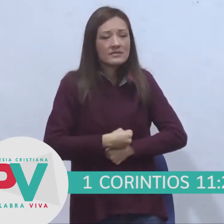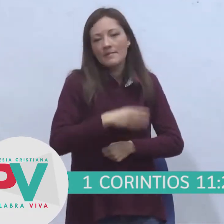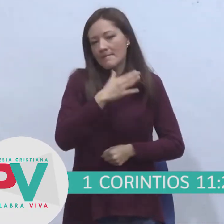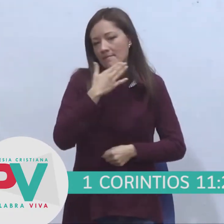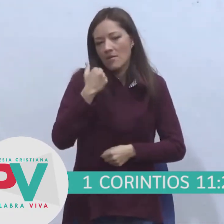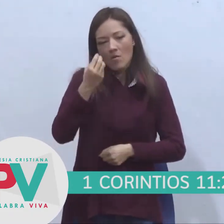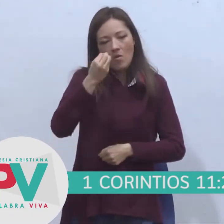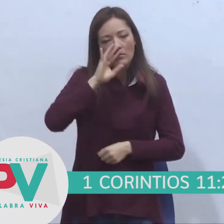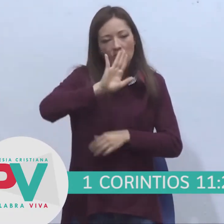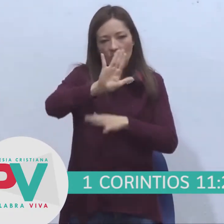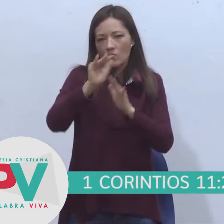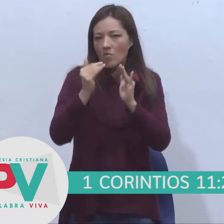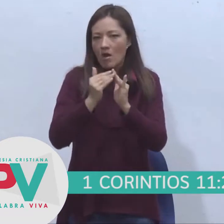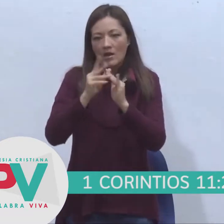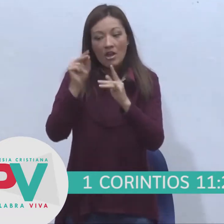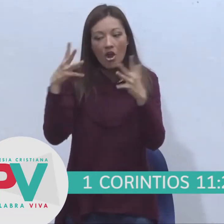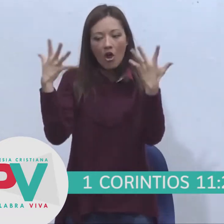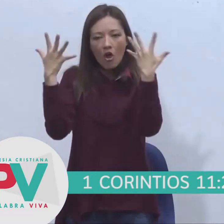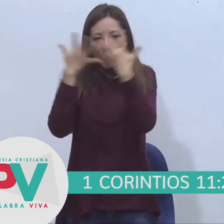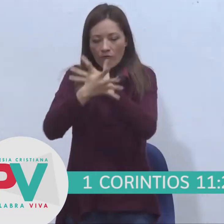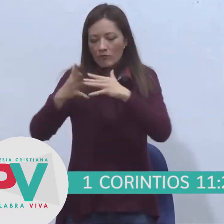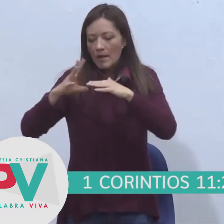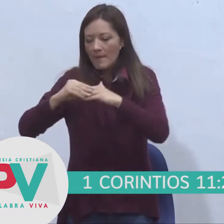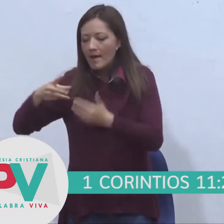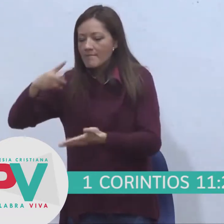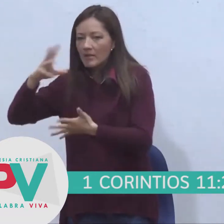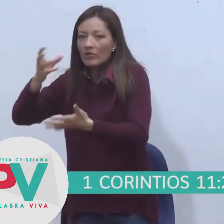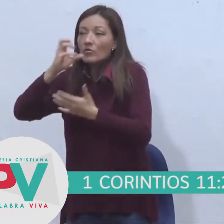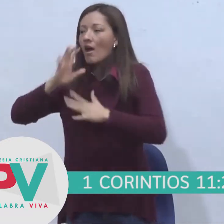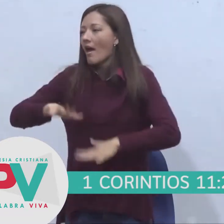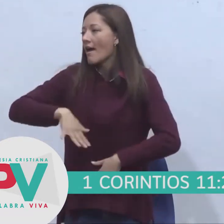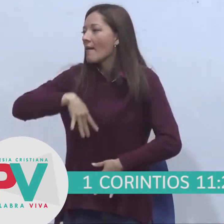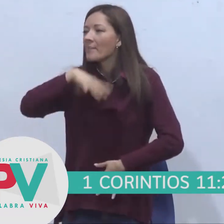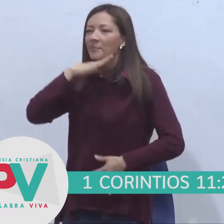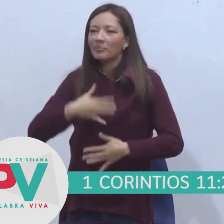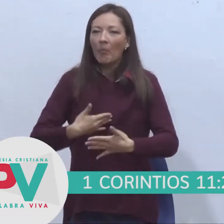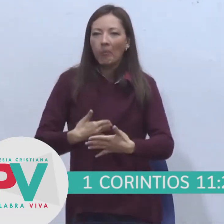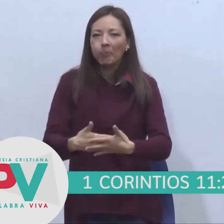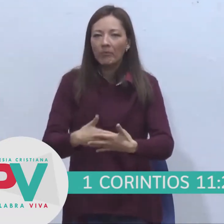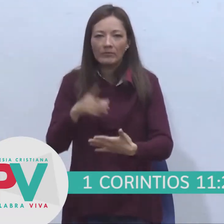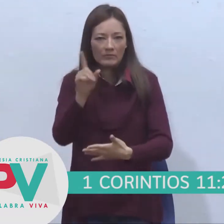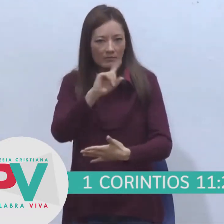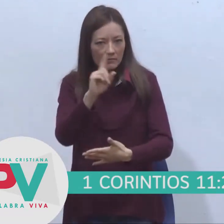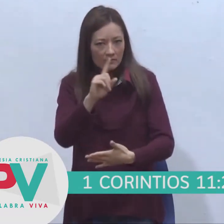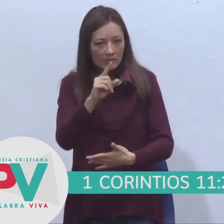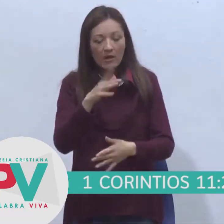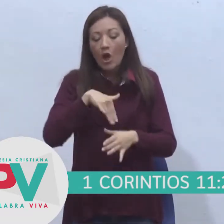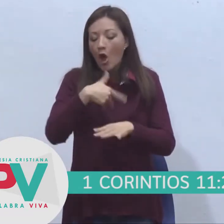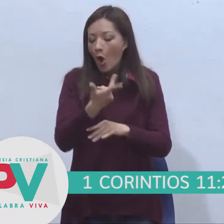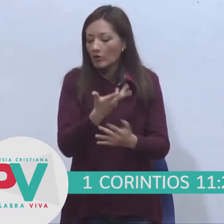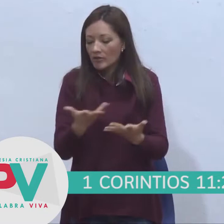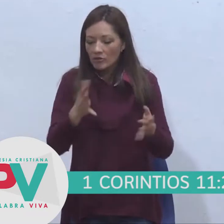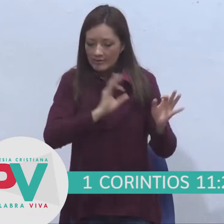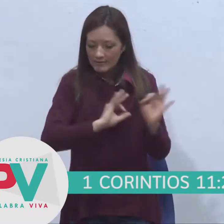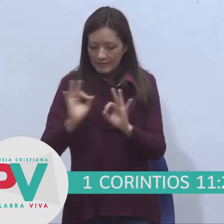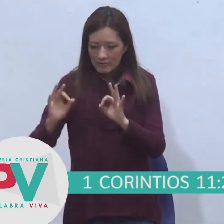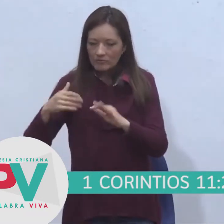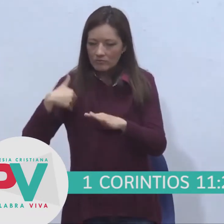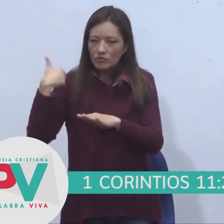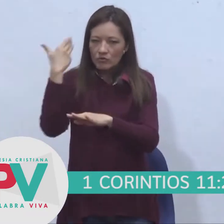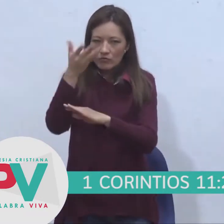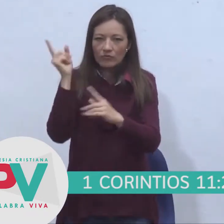para que no os reunáis para juicio. Las demás cosas las pondré en orden cuando yo